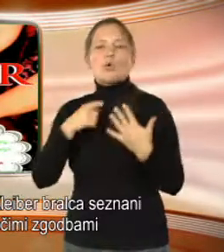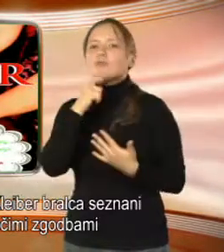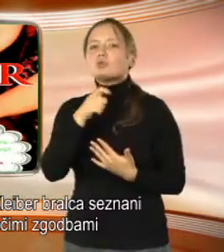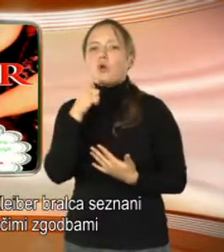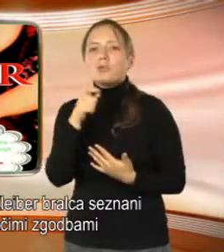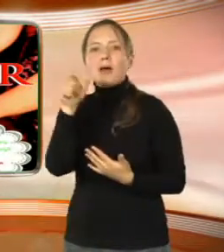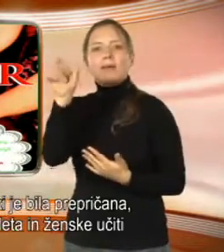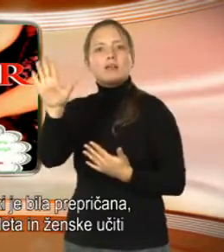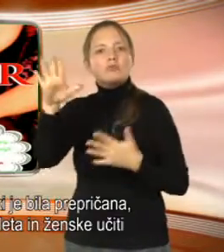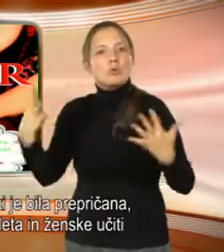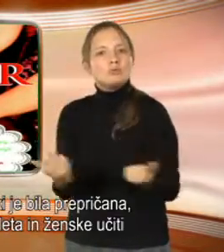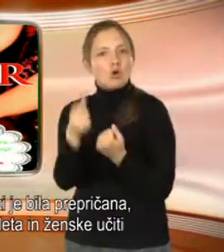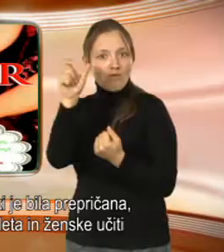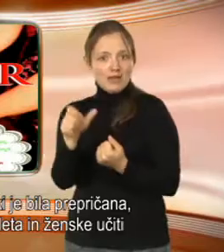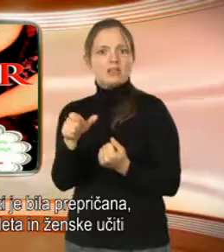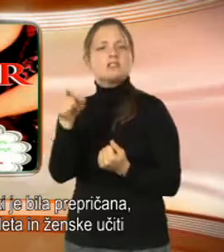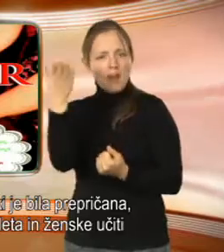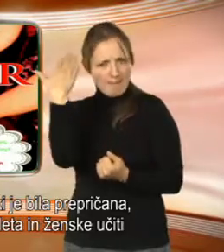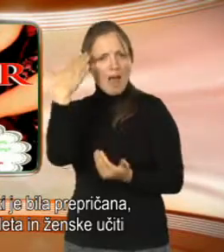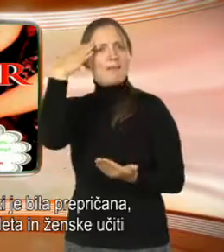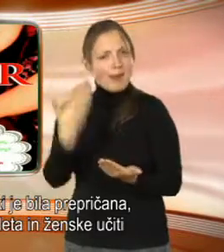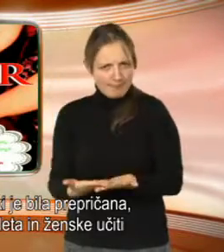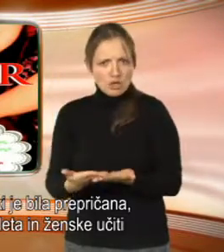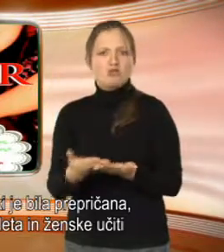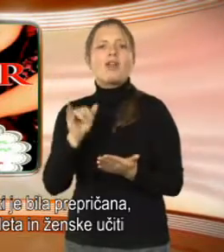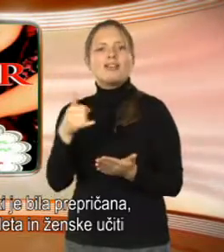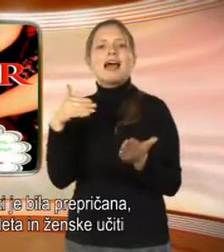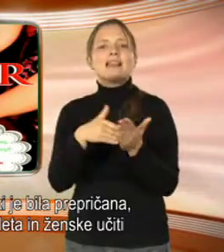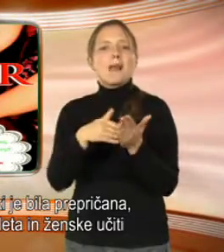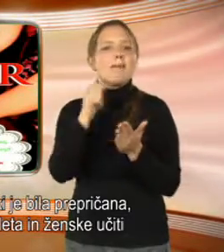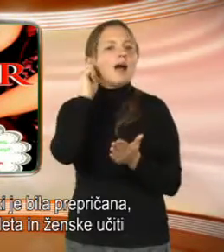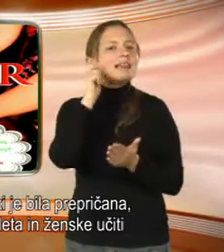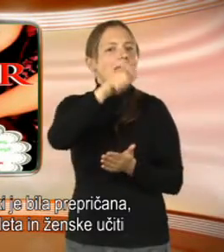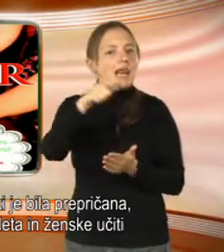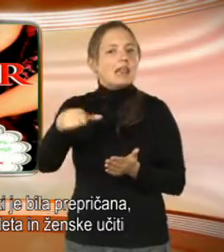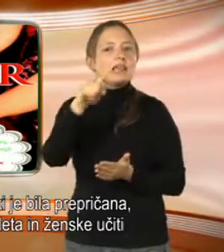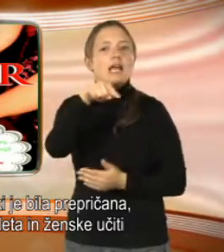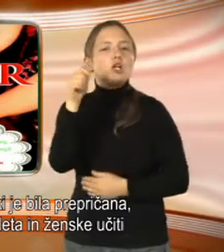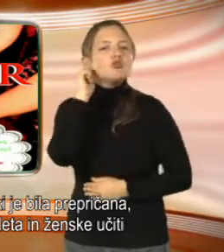temu, da se ne zanašajo na svoje može in očete, ampak da se raje zanašajo nase.